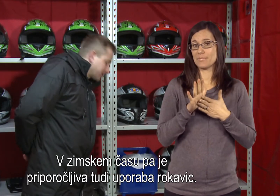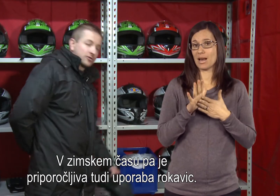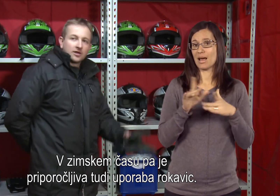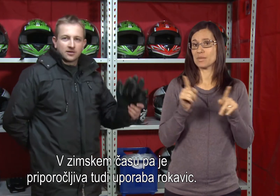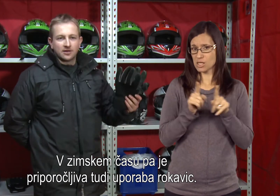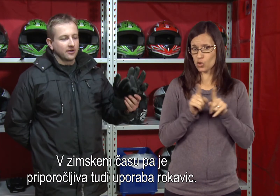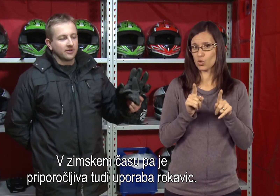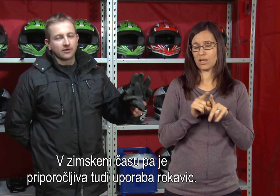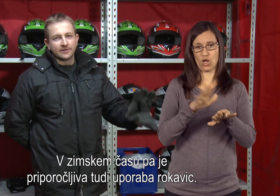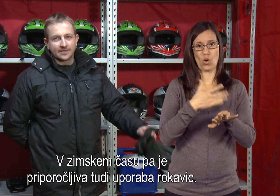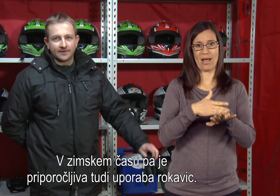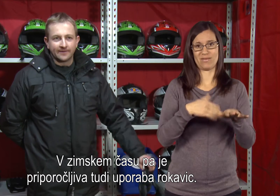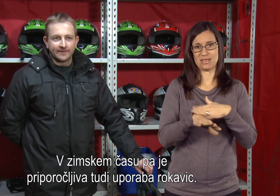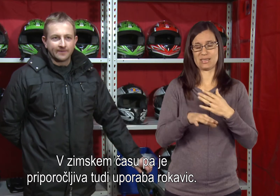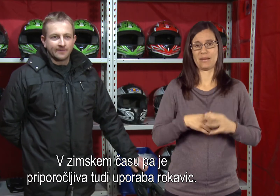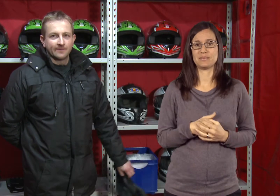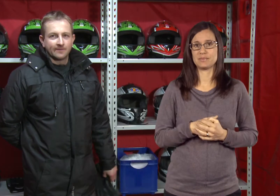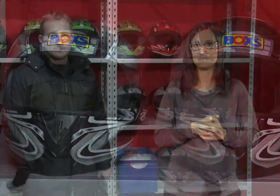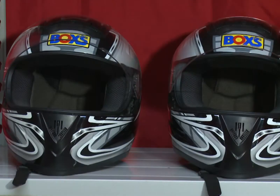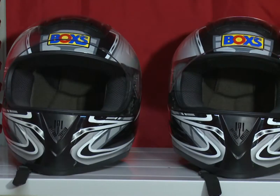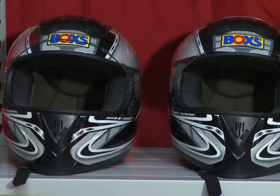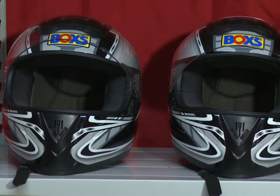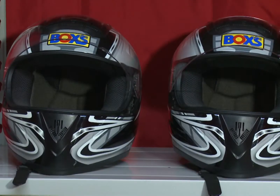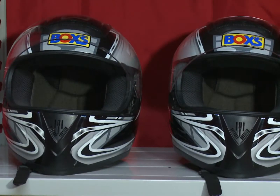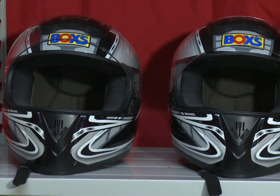Uporabljajo se pa tudi tele rokavice.